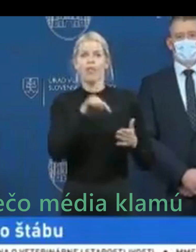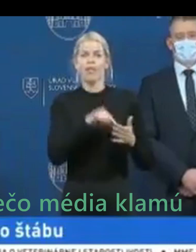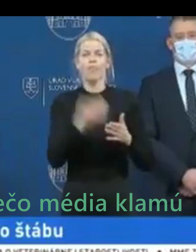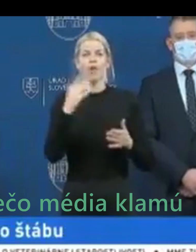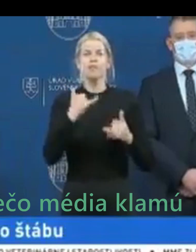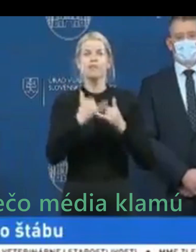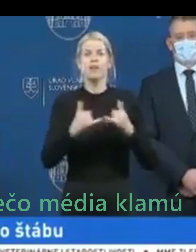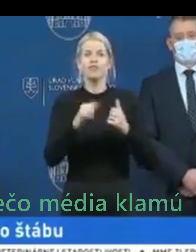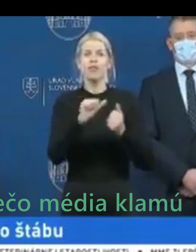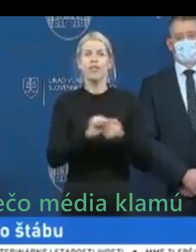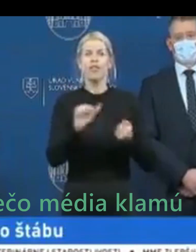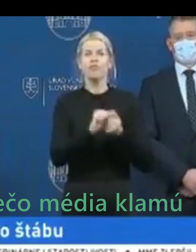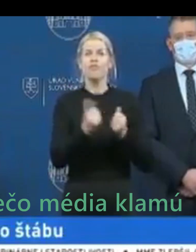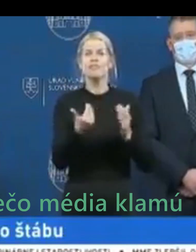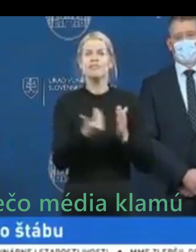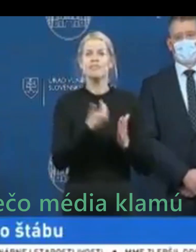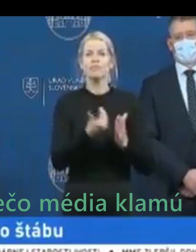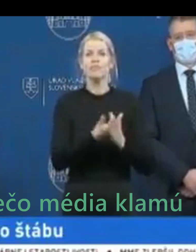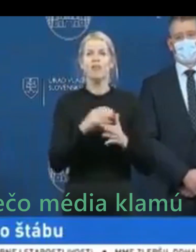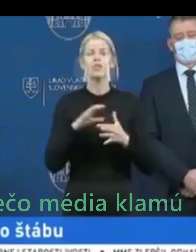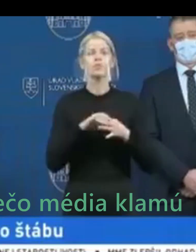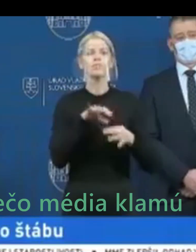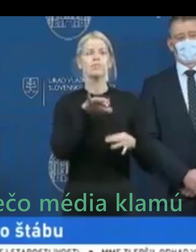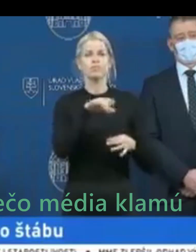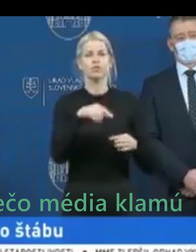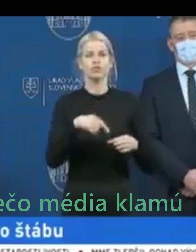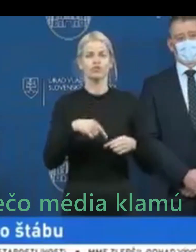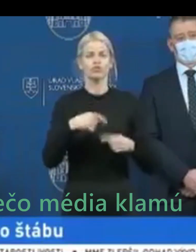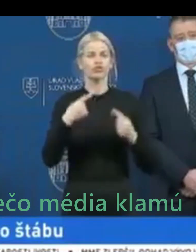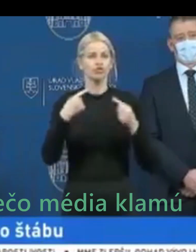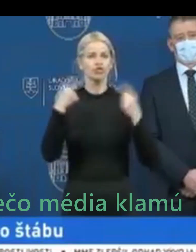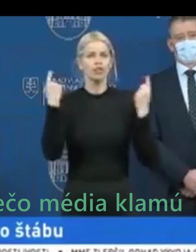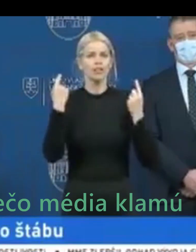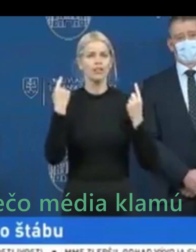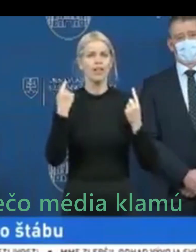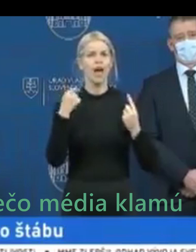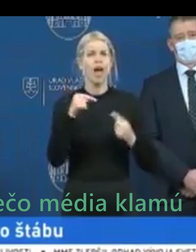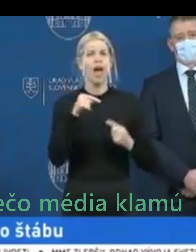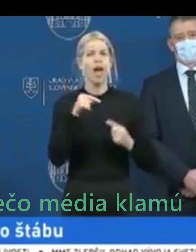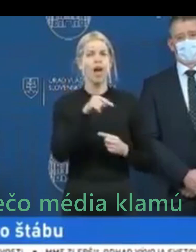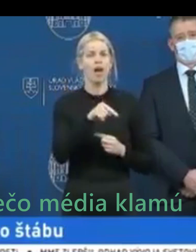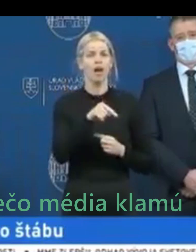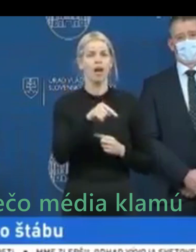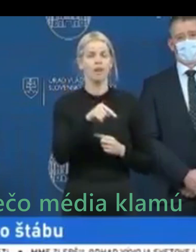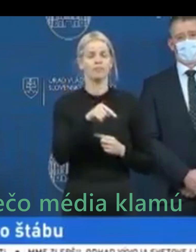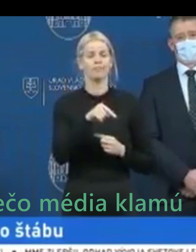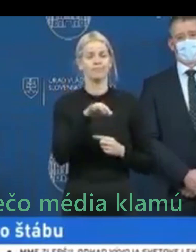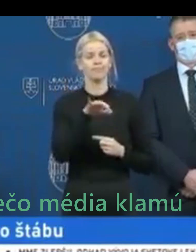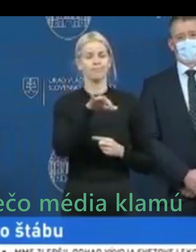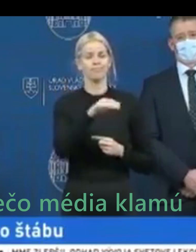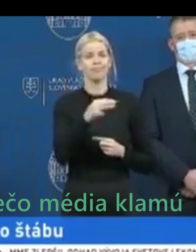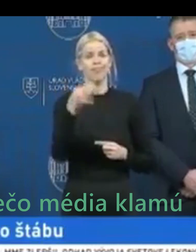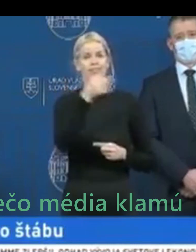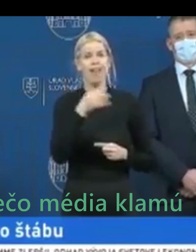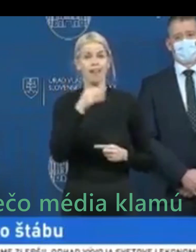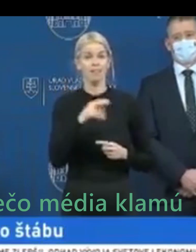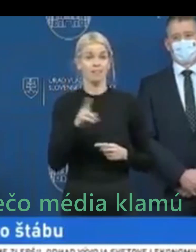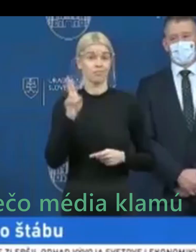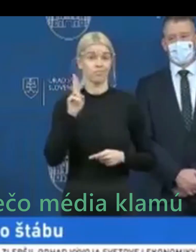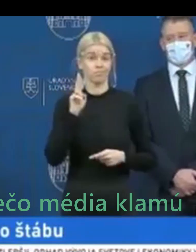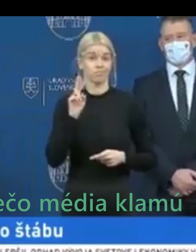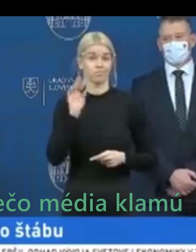správu, že Čína začína testovať pomocou testov, ktoré sa získavajú výtermi z análneho otvoru. Takže či ste náhodou neuvažovali